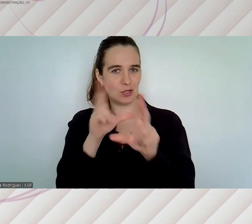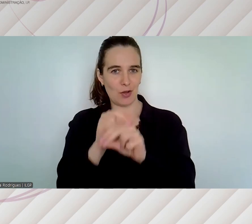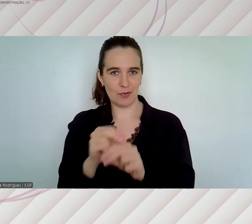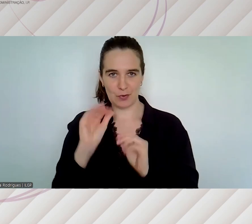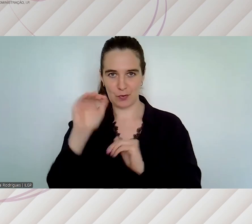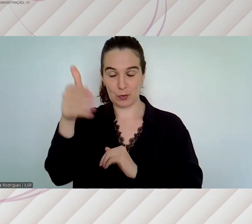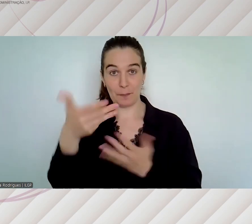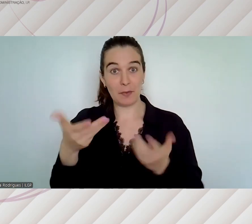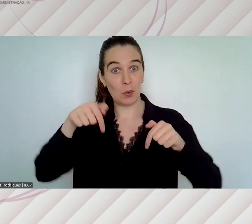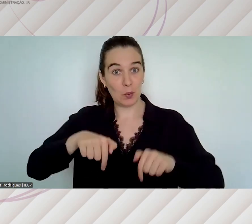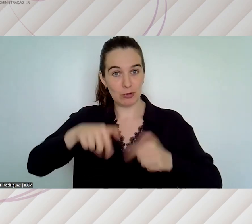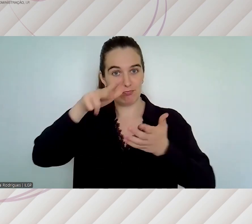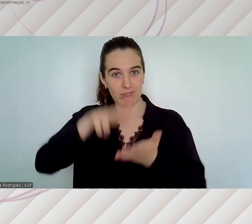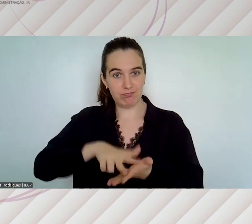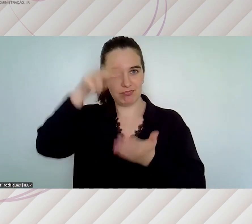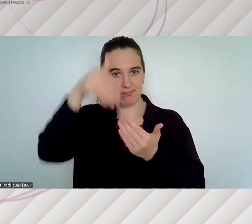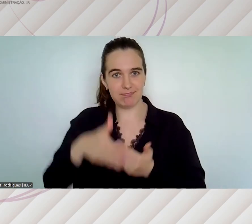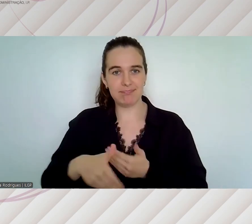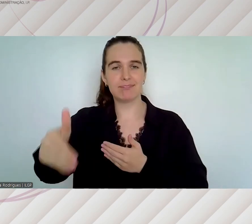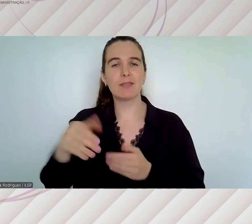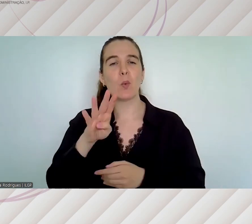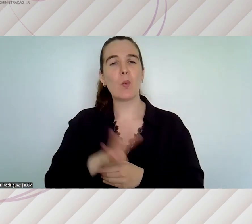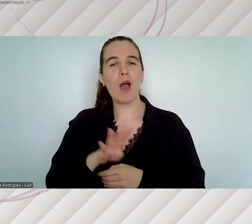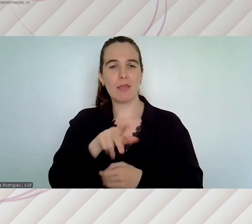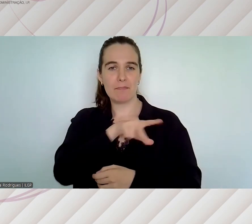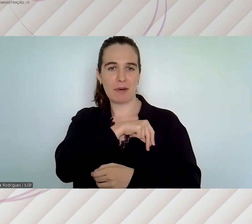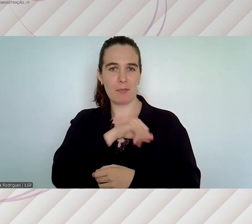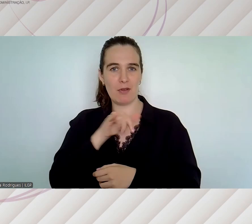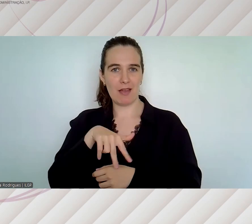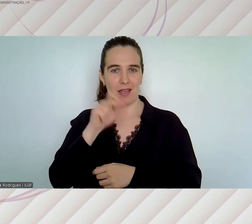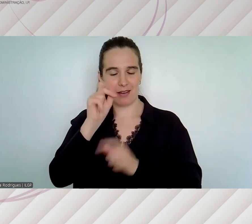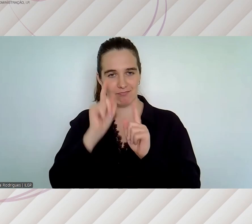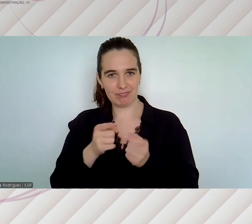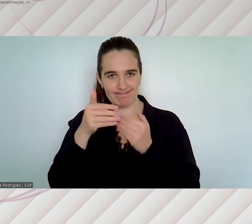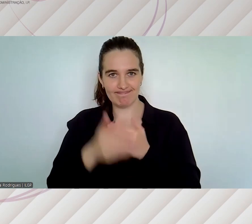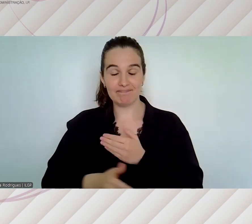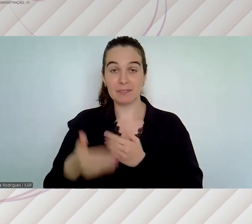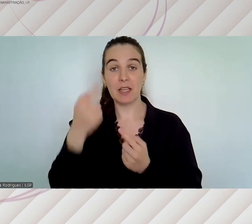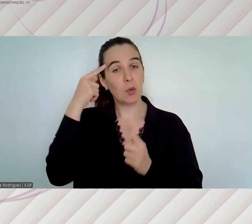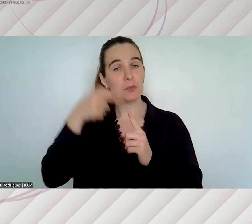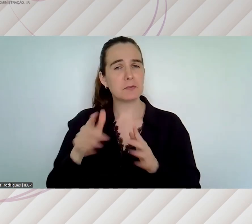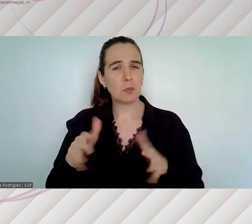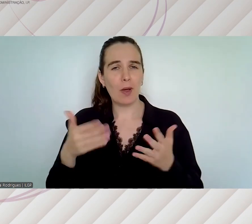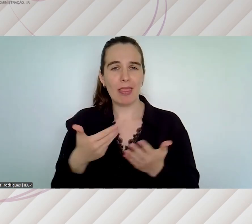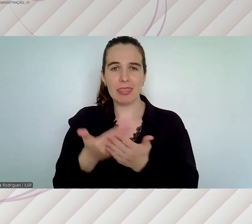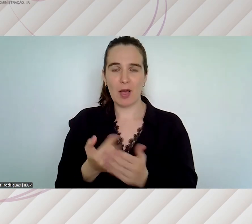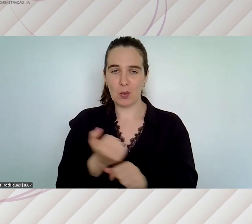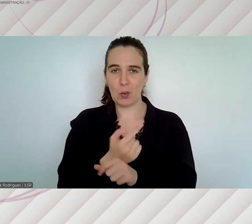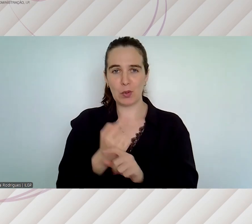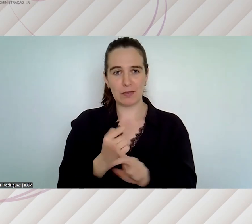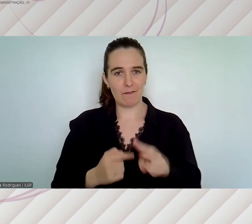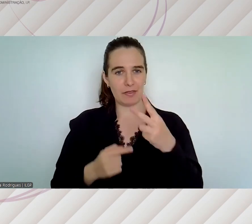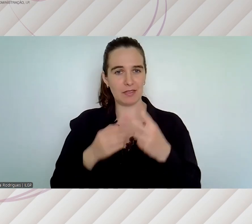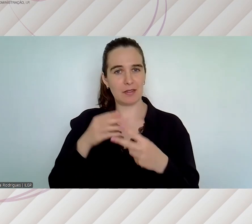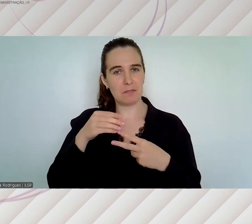com o lançamento oficial da 4ª edição do Prémio INA, uma iniciativa que cruza dois pilares fundamentais da nossa missão: